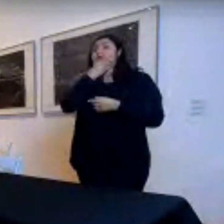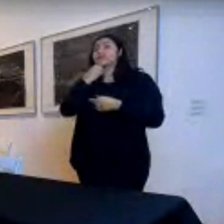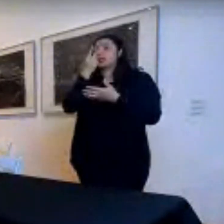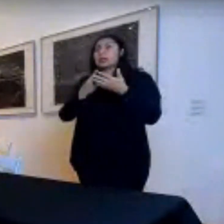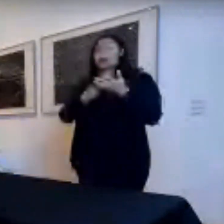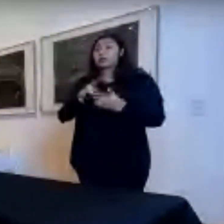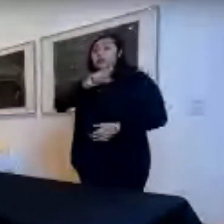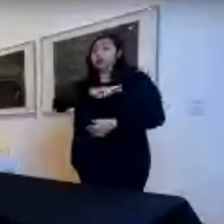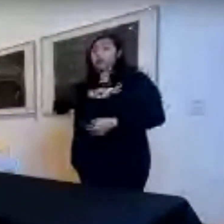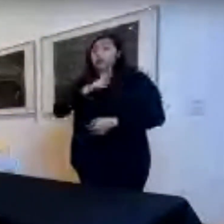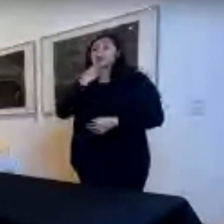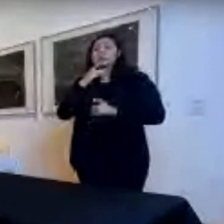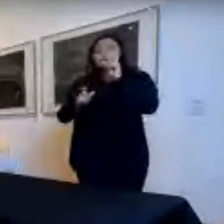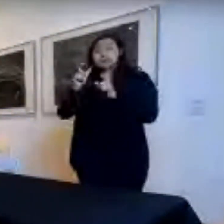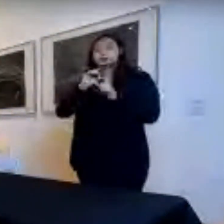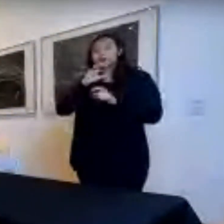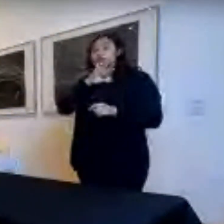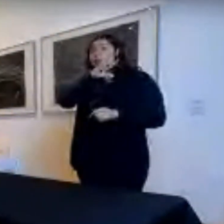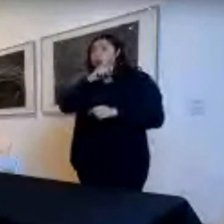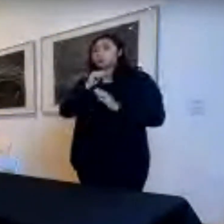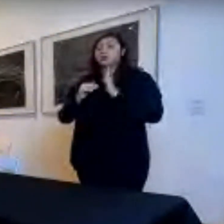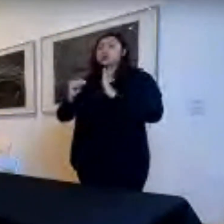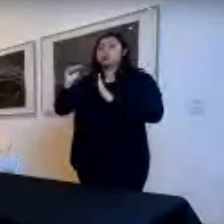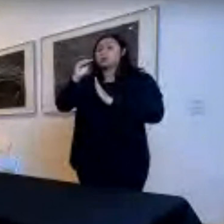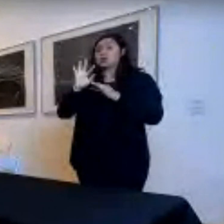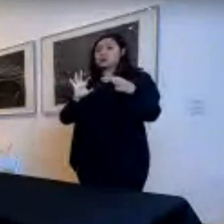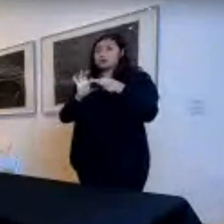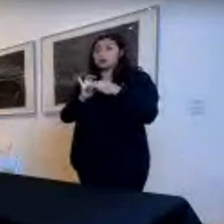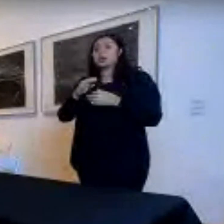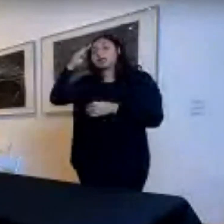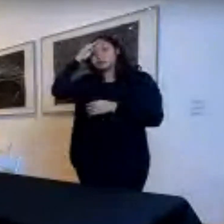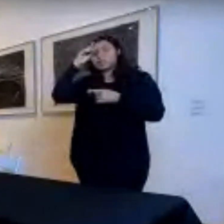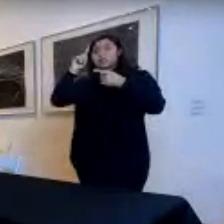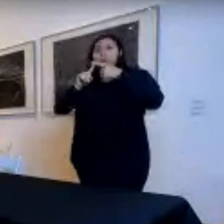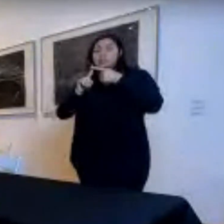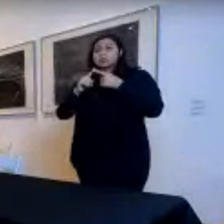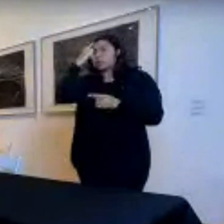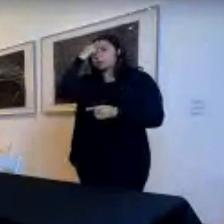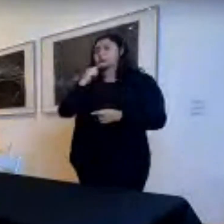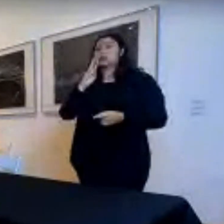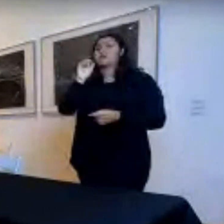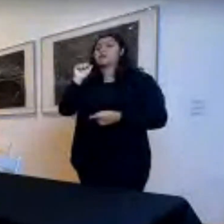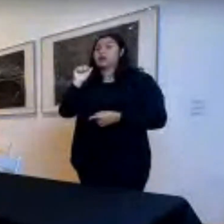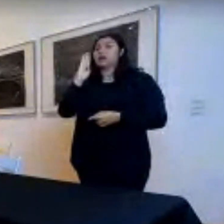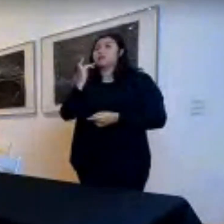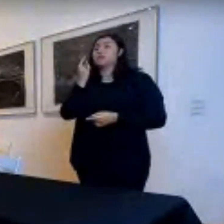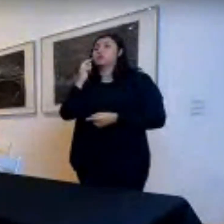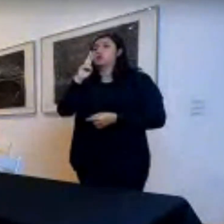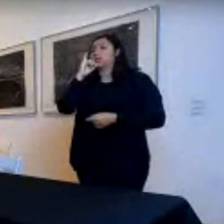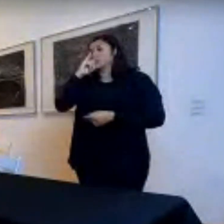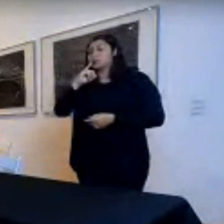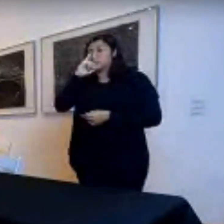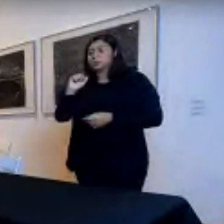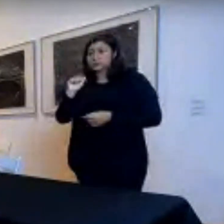personas mayores como vínculos, experiencias participativas en el Museo Baboniza. Va a acompañar Javier Muñoz, que es encargado